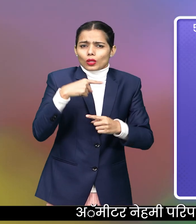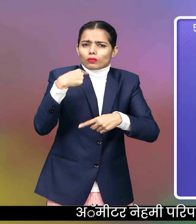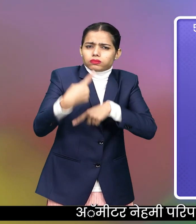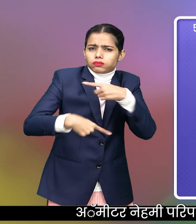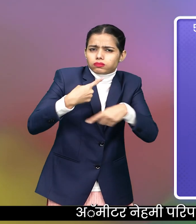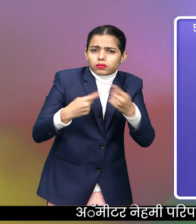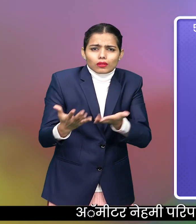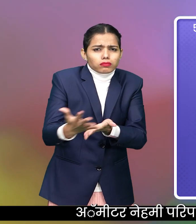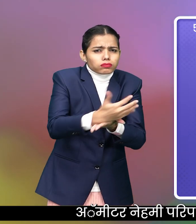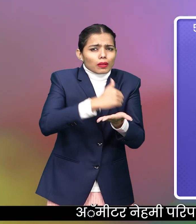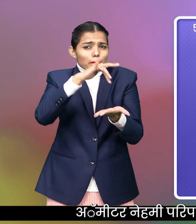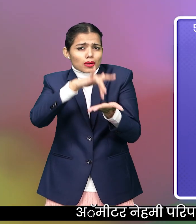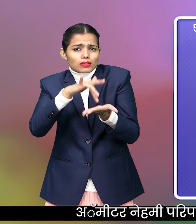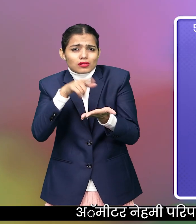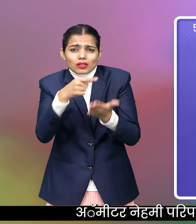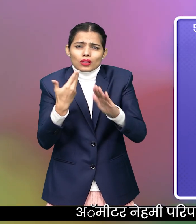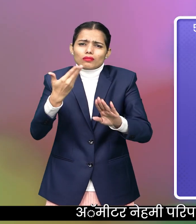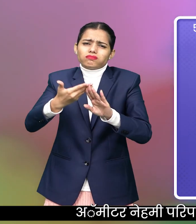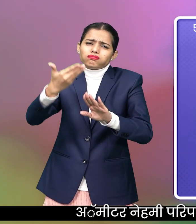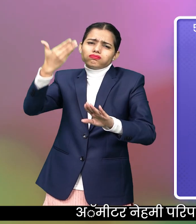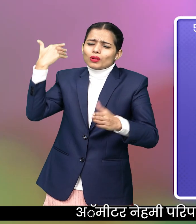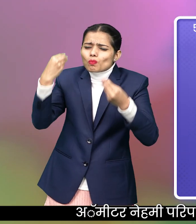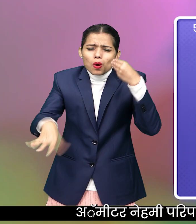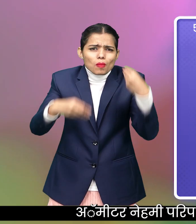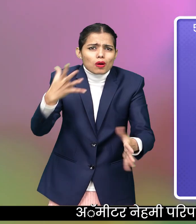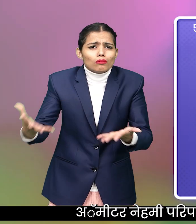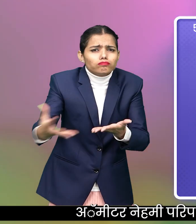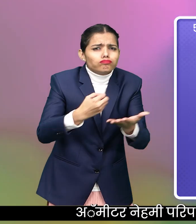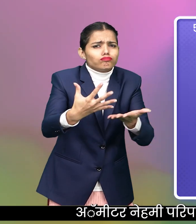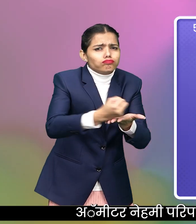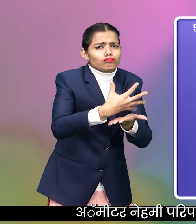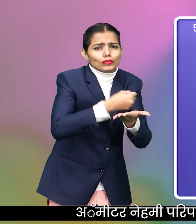एमिटर नेहमी परिपथात अनुक्रमे सिरीज जोडले जाते.